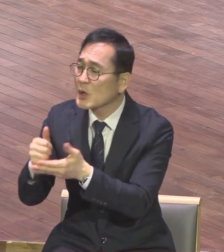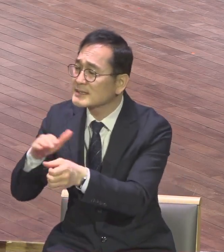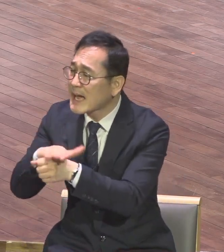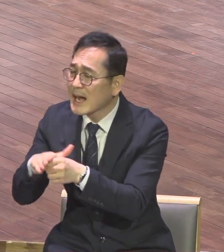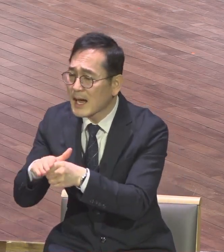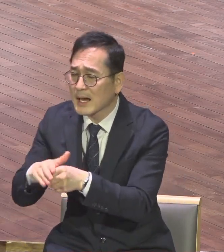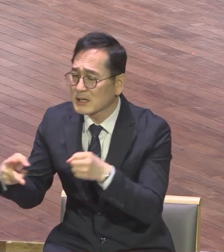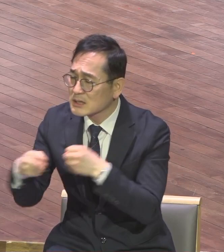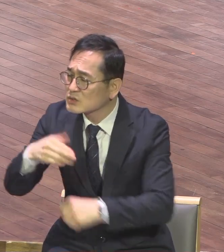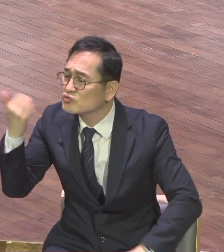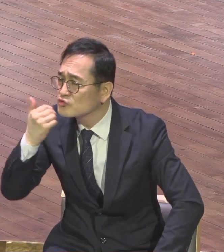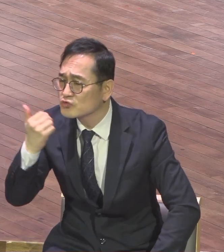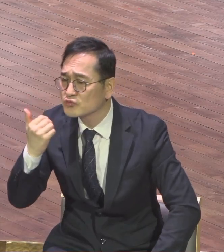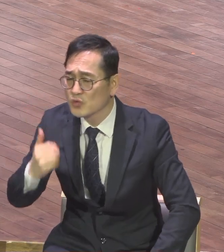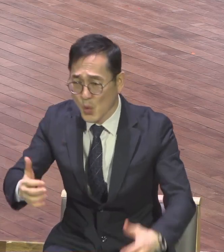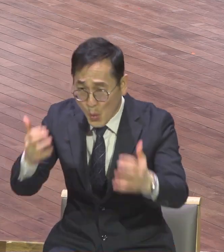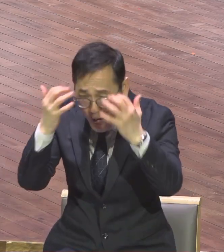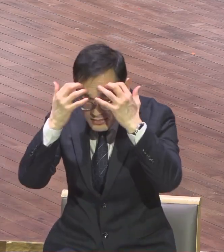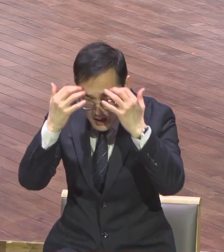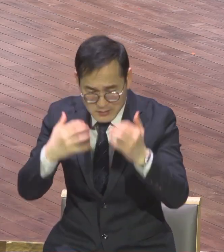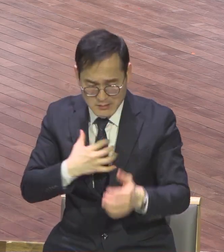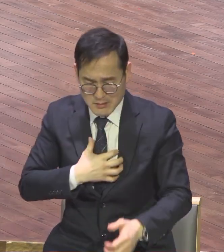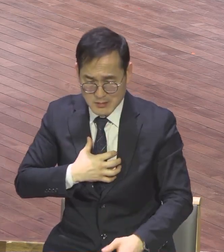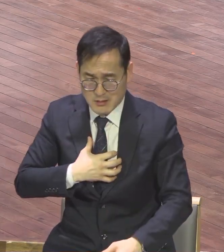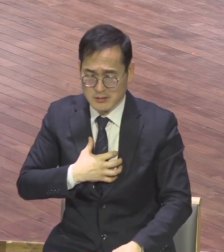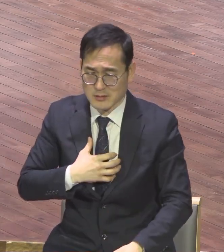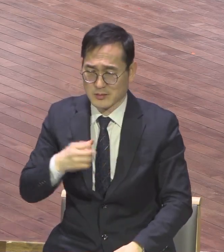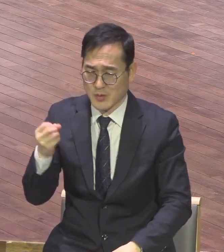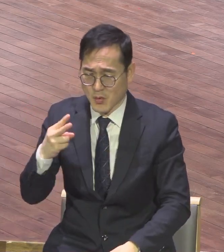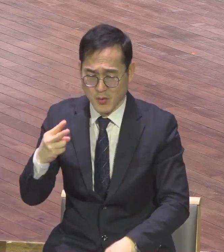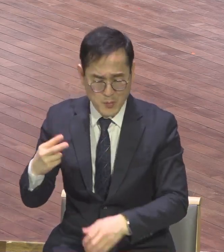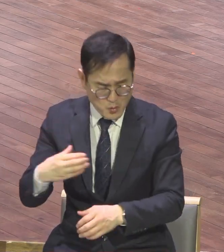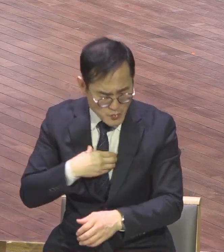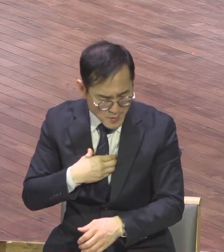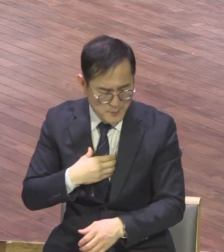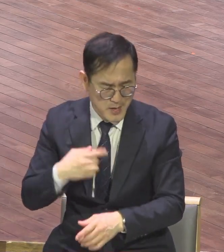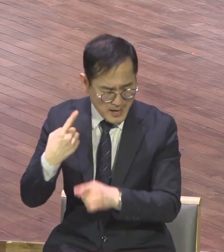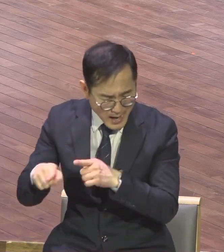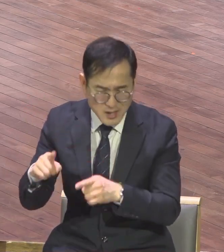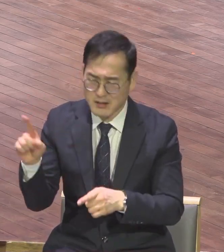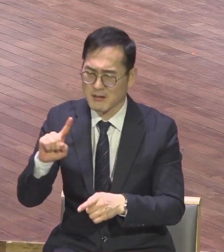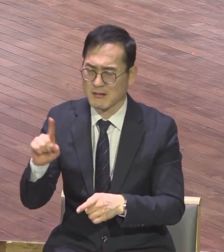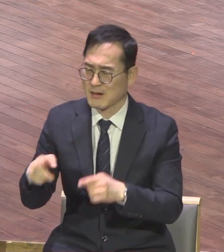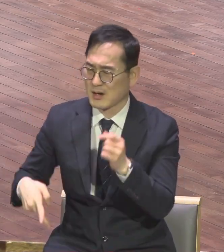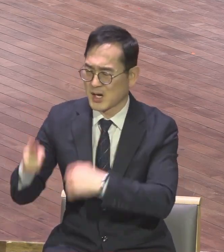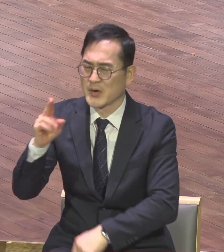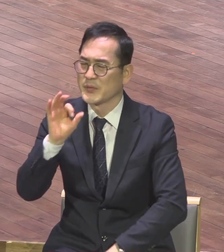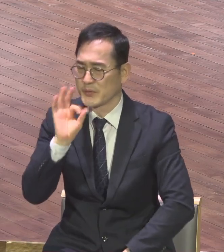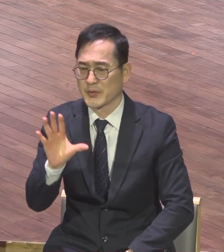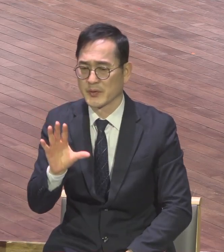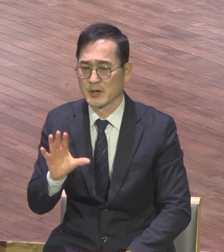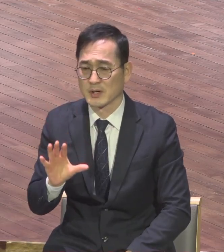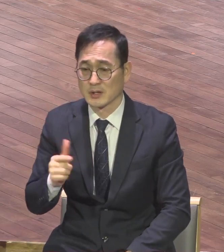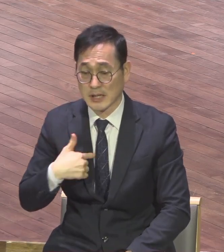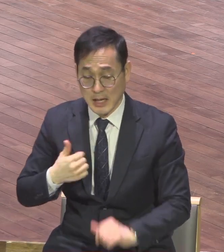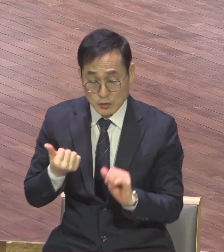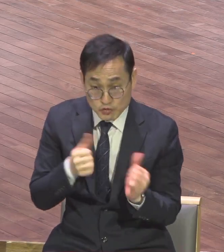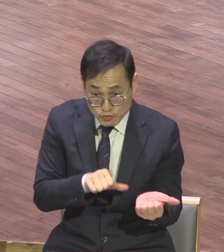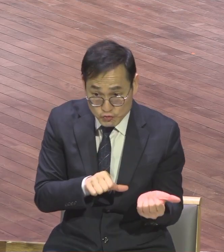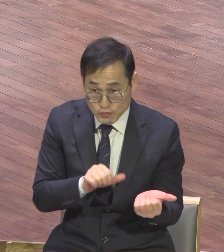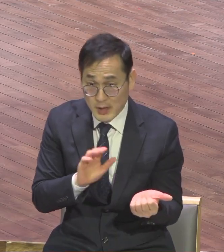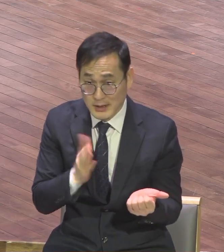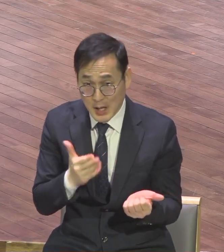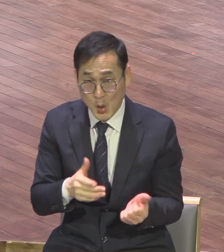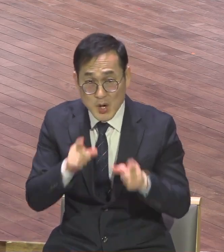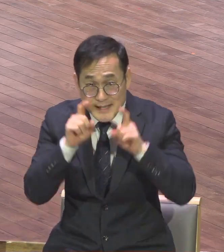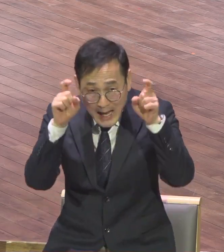끊으리요? 환난이나 공고나 박해나 기근이나 적진이나 위험이나 칼이랴. 기록된 바 우리가 종일 주를 위하여 죽임을 당하게 되며